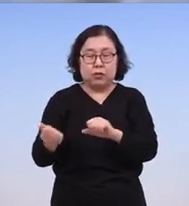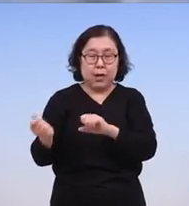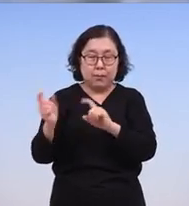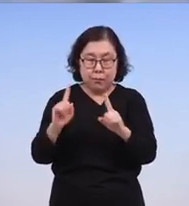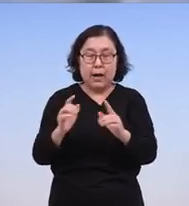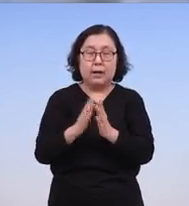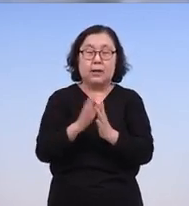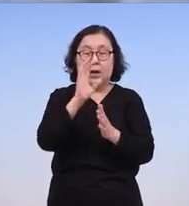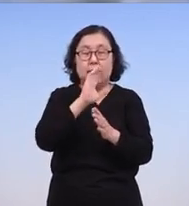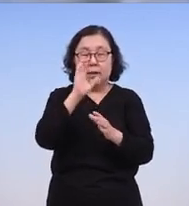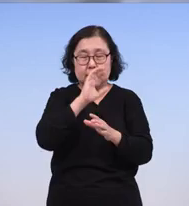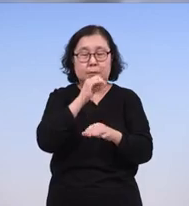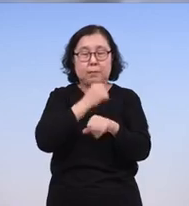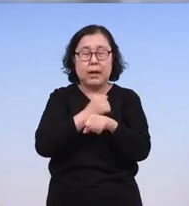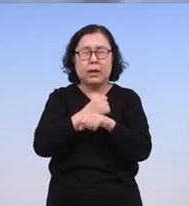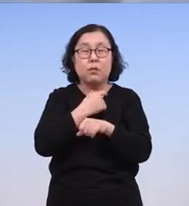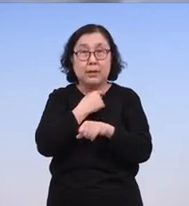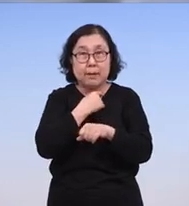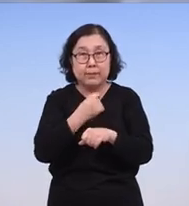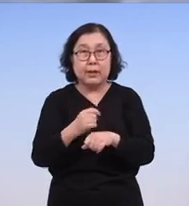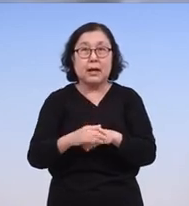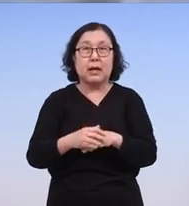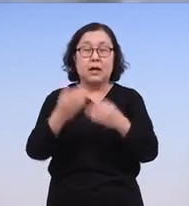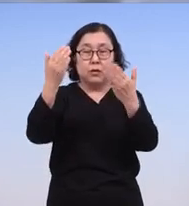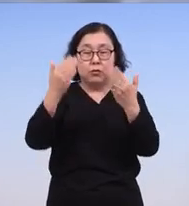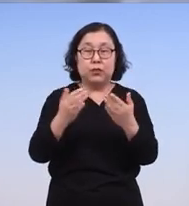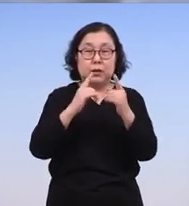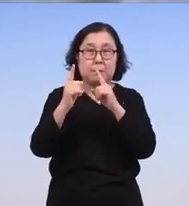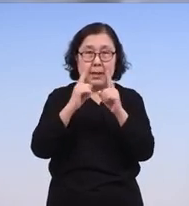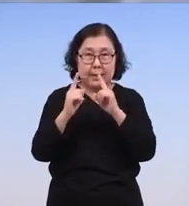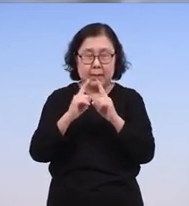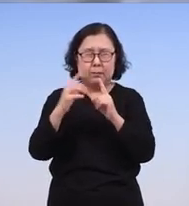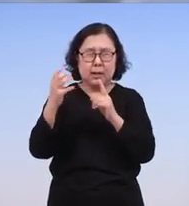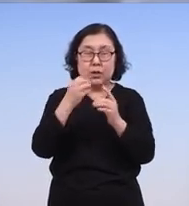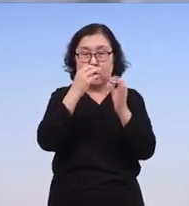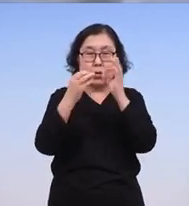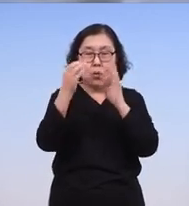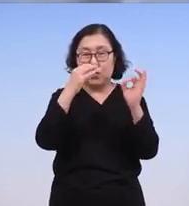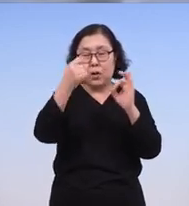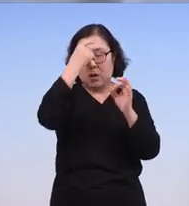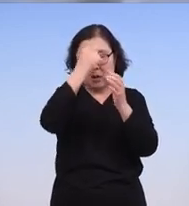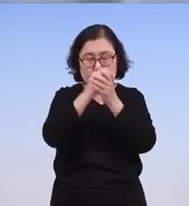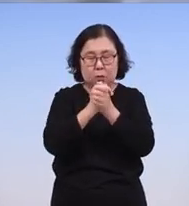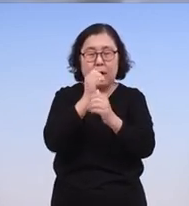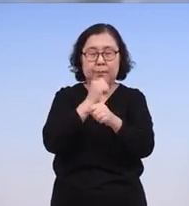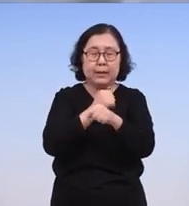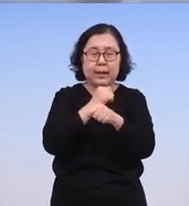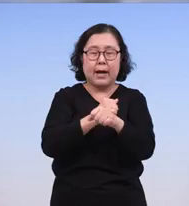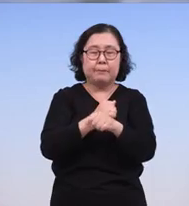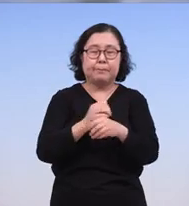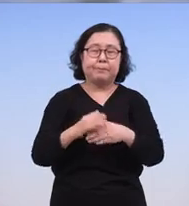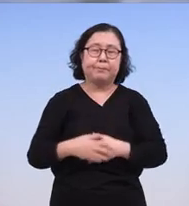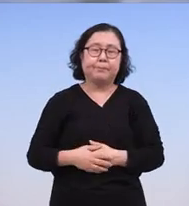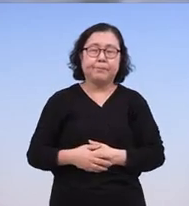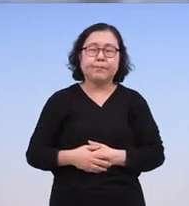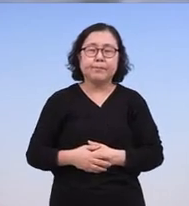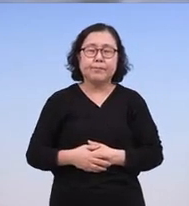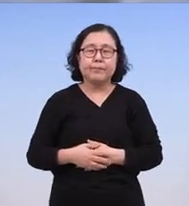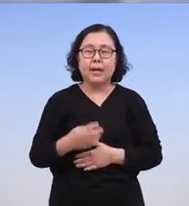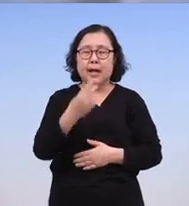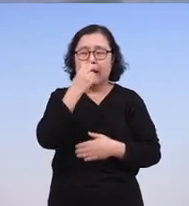원합니다. 주신 말씀 가지고 우리 사명 더 힘을 내서 달려갈 수 있도록 은혜 달라고 우리 통성으로 같이 기도하도록